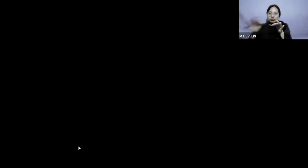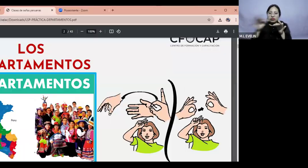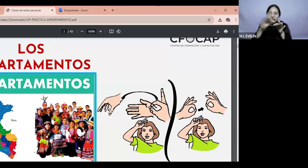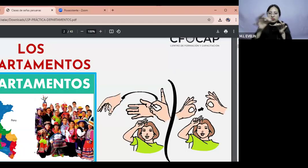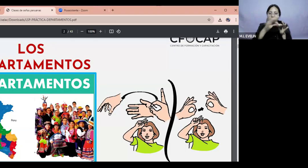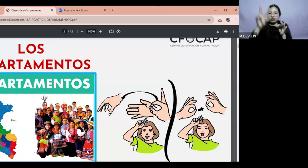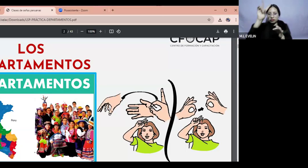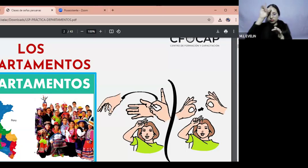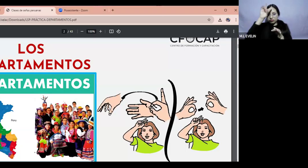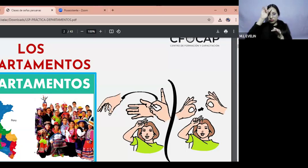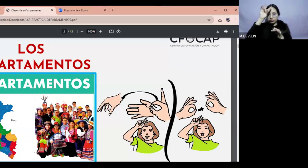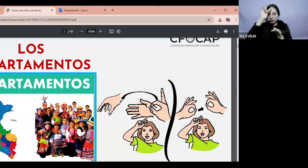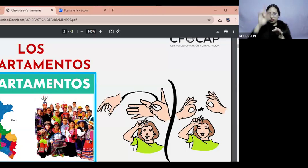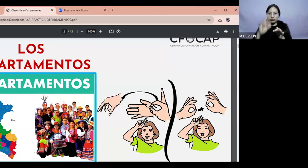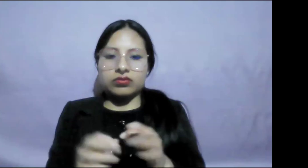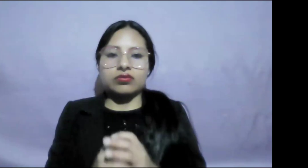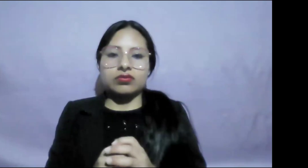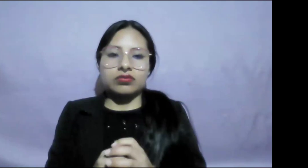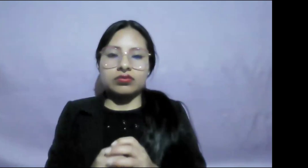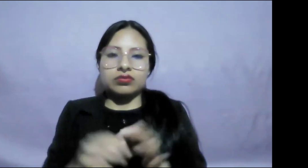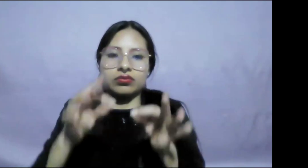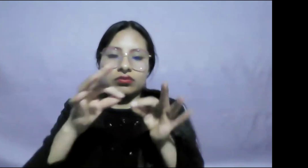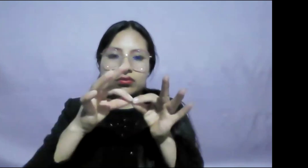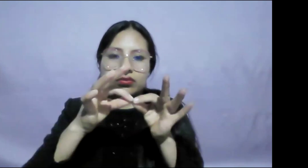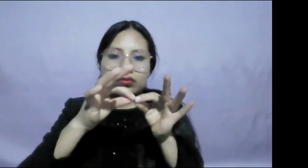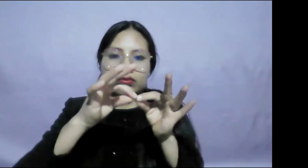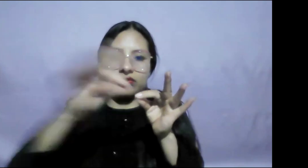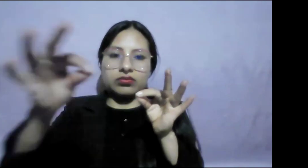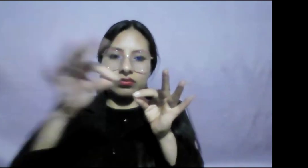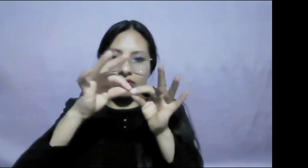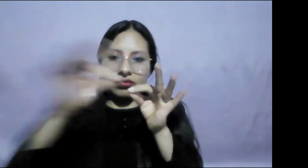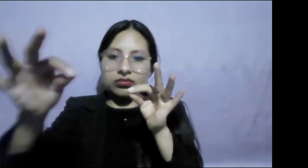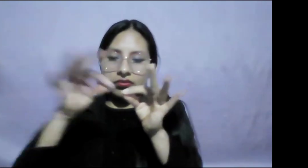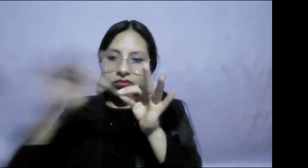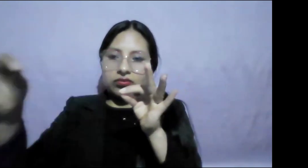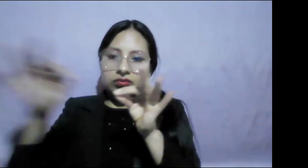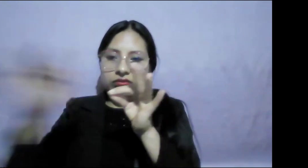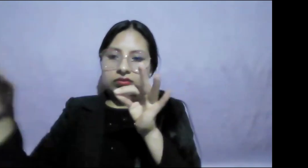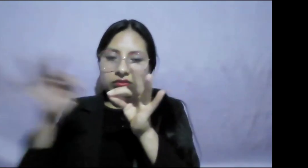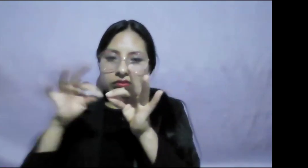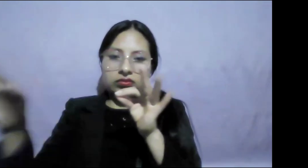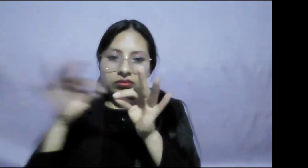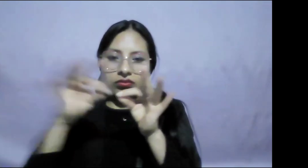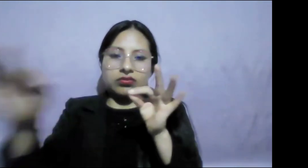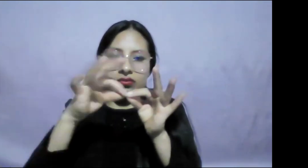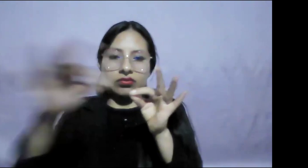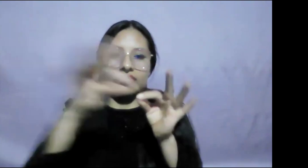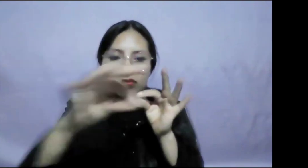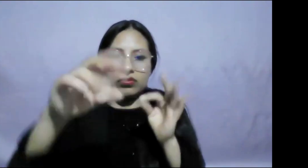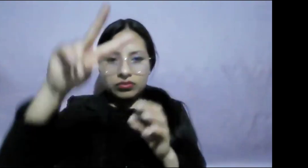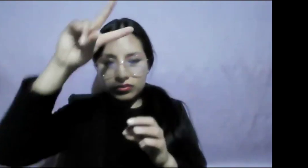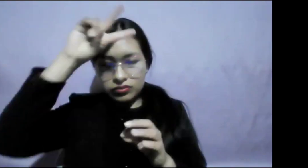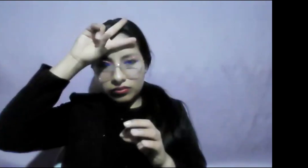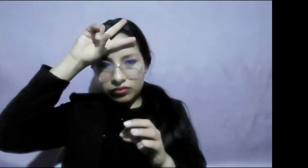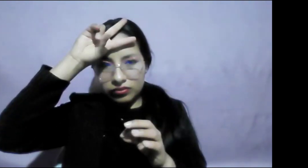camaritas o también perdón evely otra alternativa departamentos